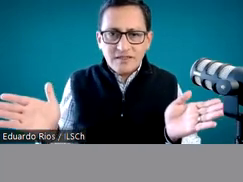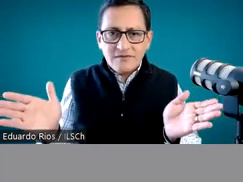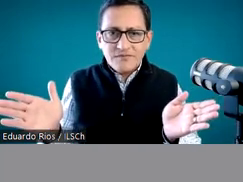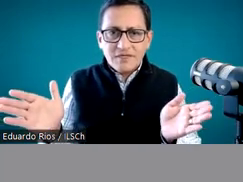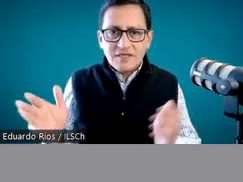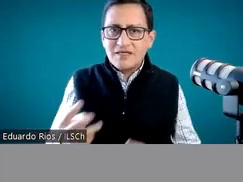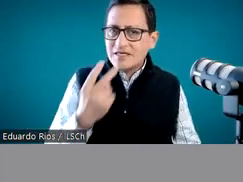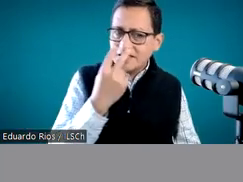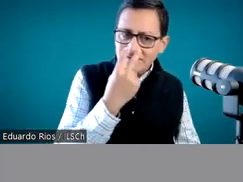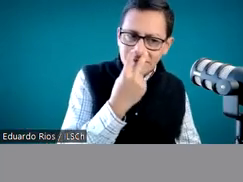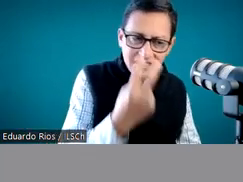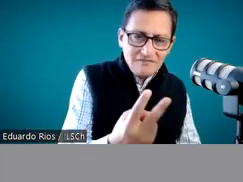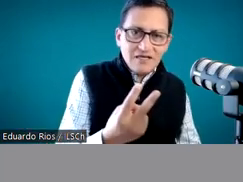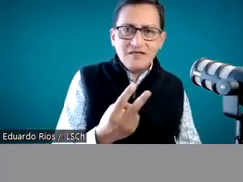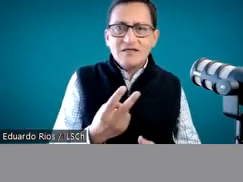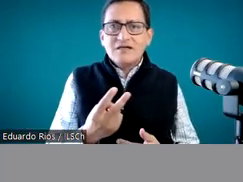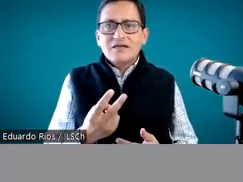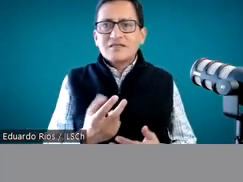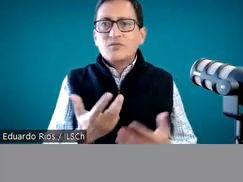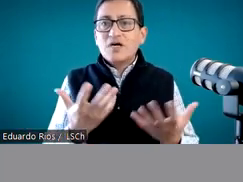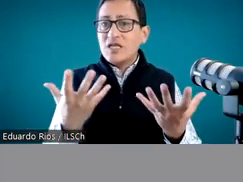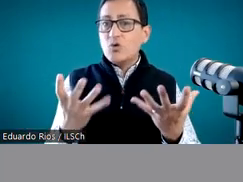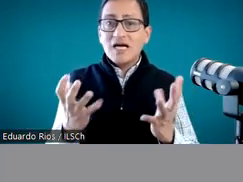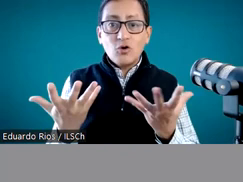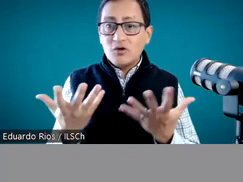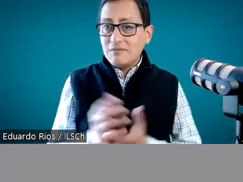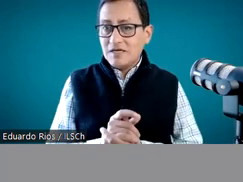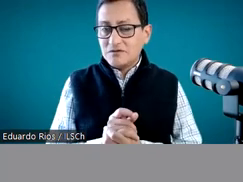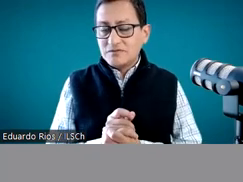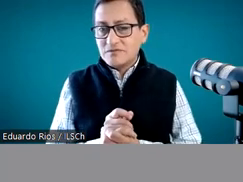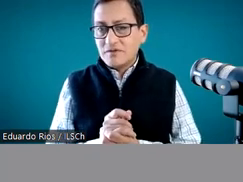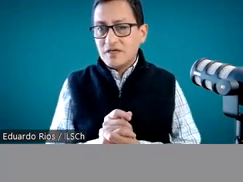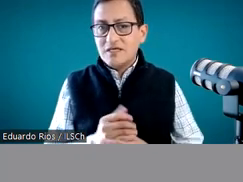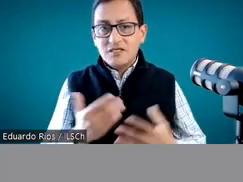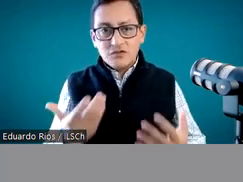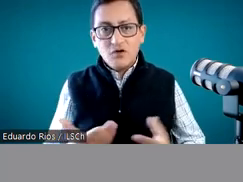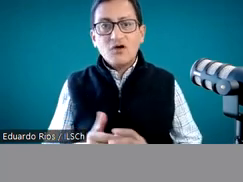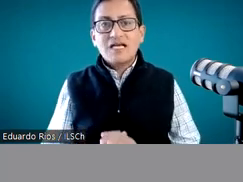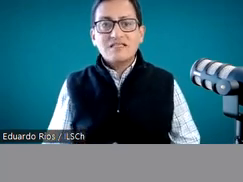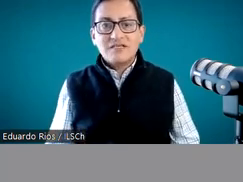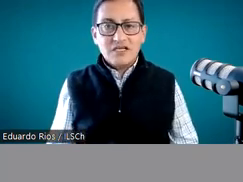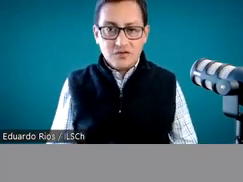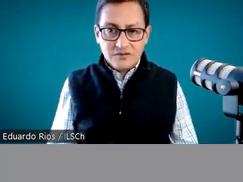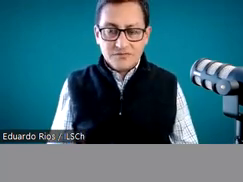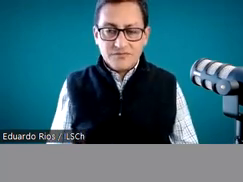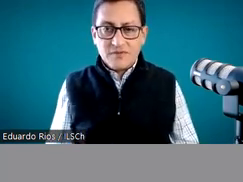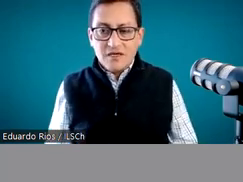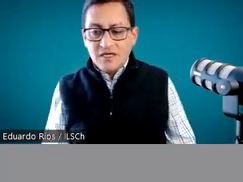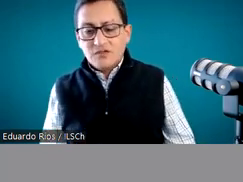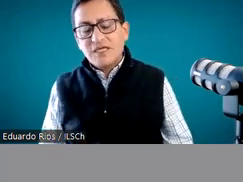cosa que es visible, se puede dibujar con nuestras manos. Y esos son los